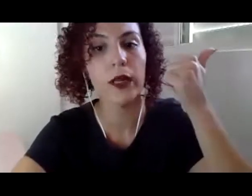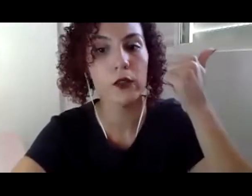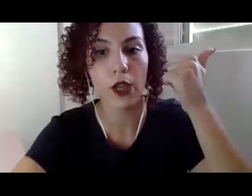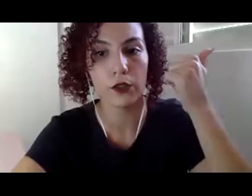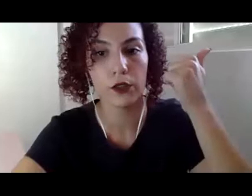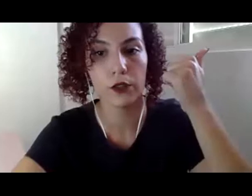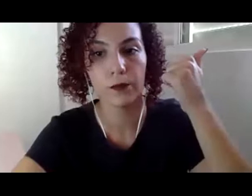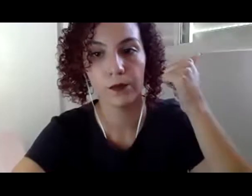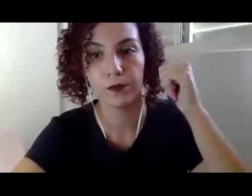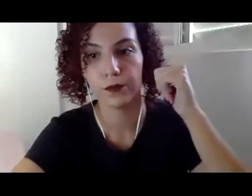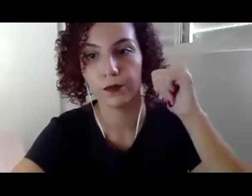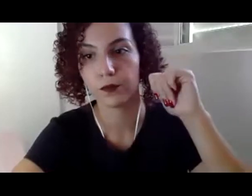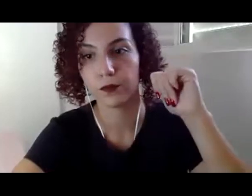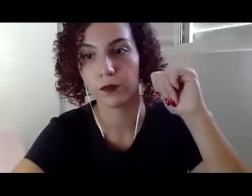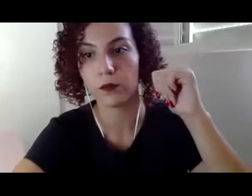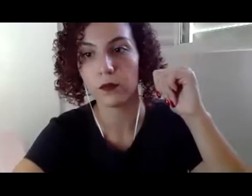Tranquilo, gente?